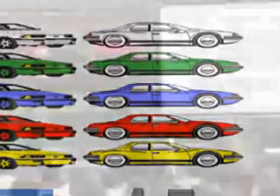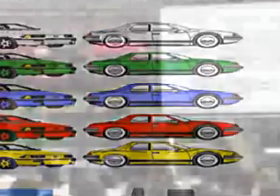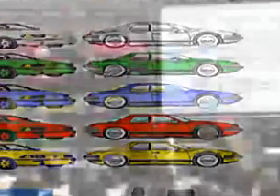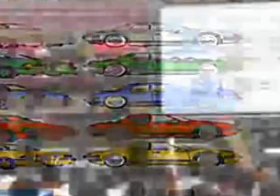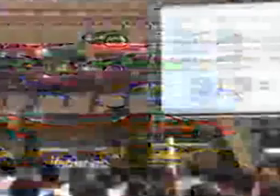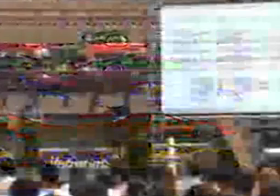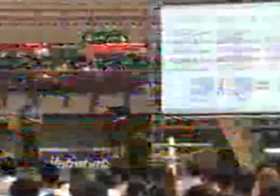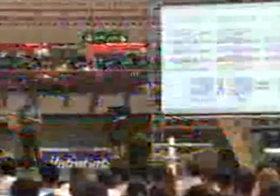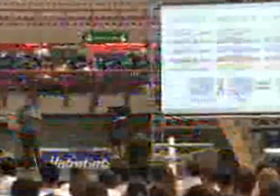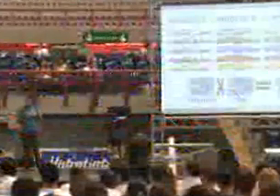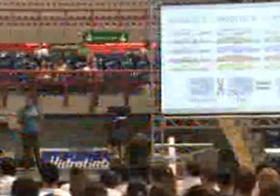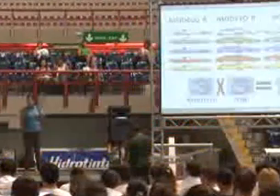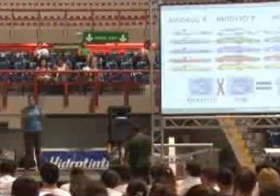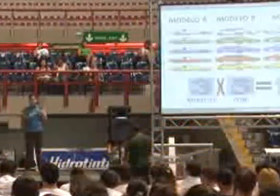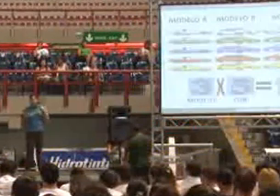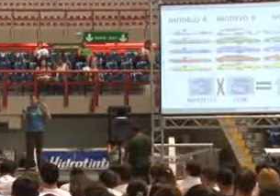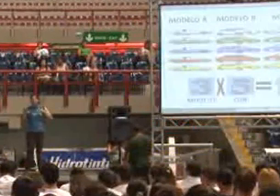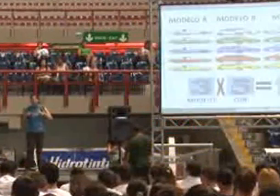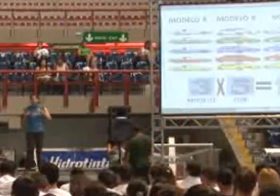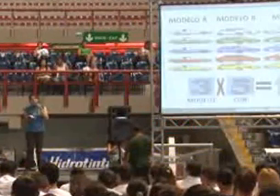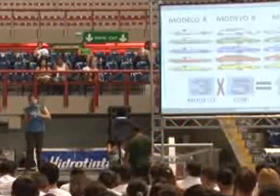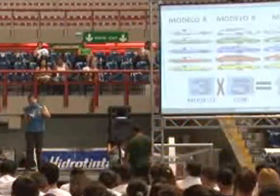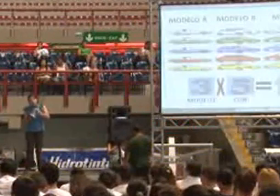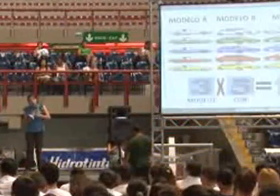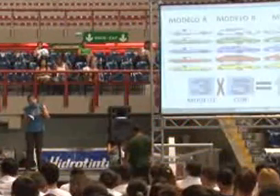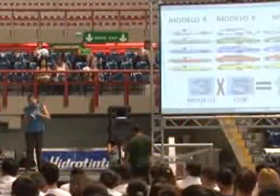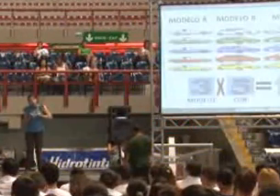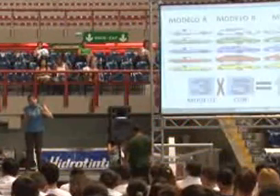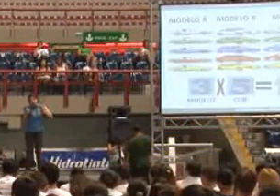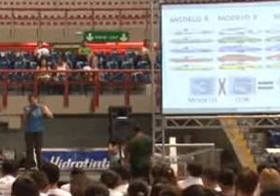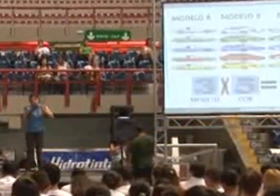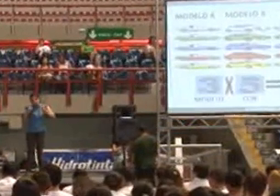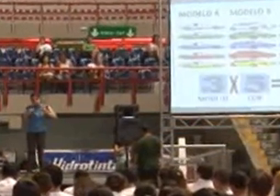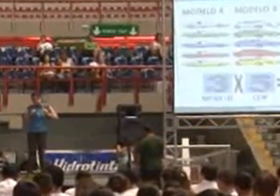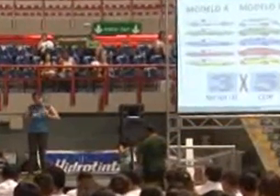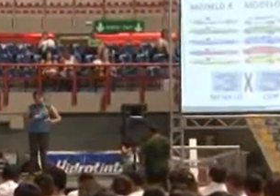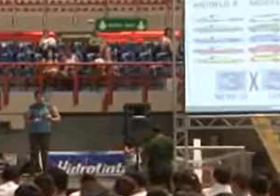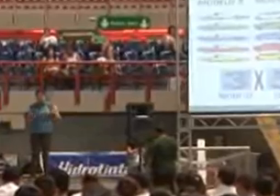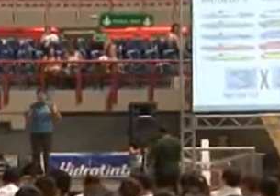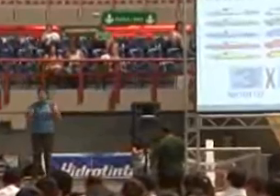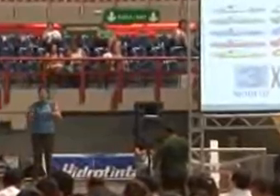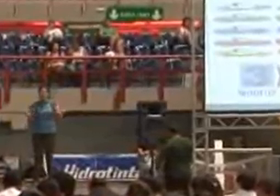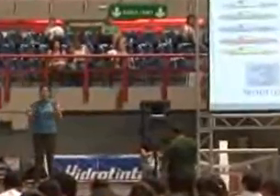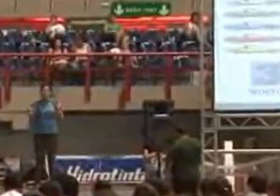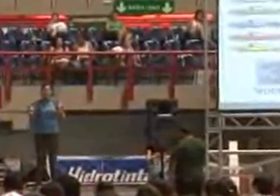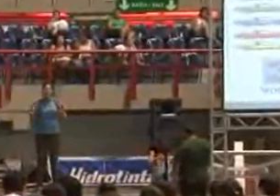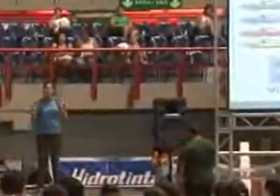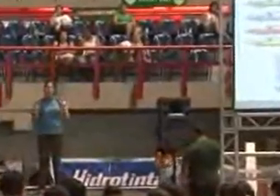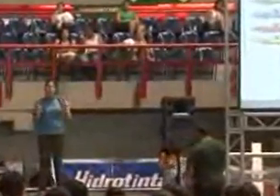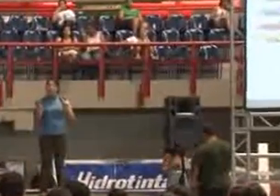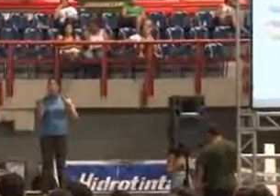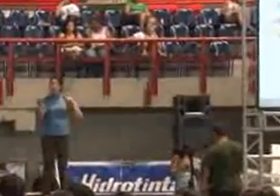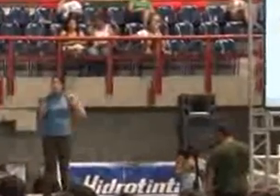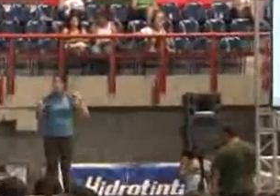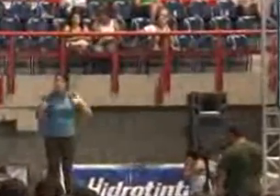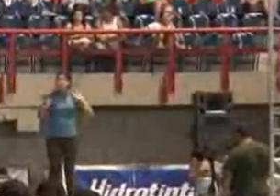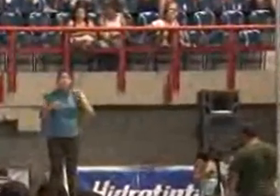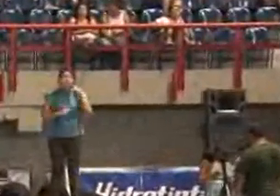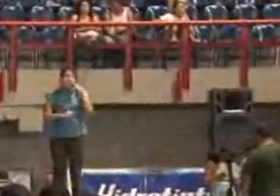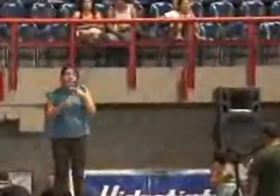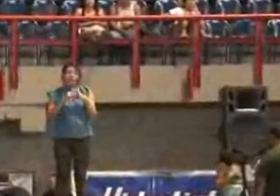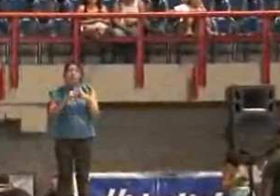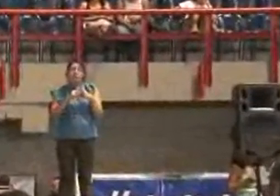15. Então, no lugar de sair escrevendo elemento por elemento, se eu quiser saber de quantas formas diferentes eu posso